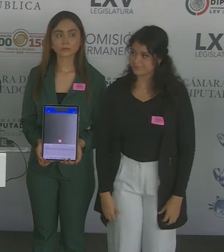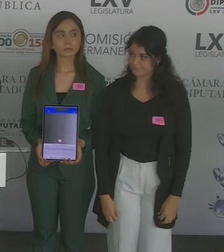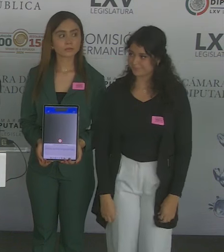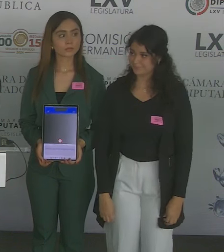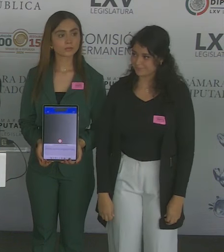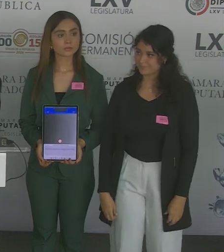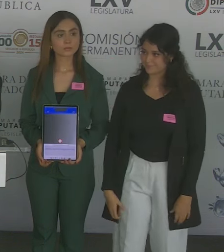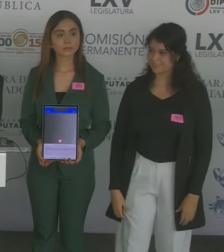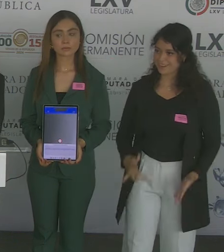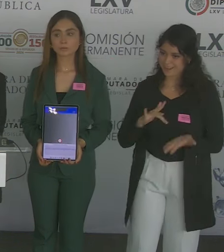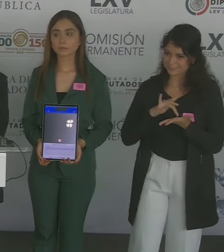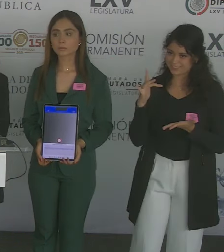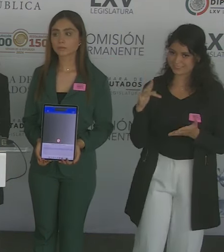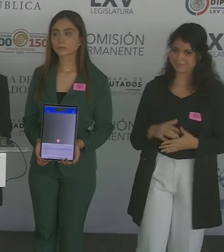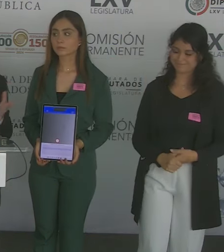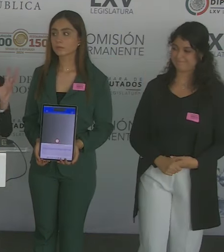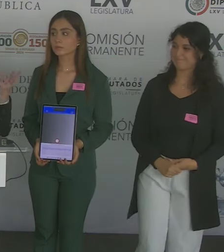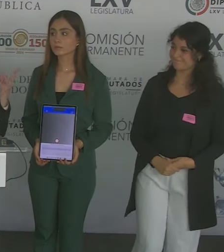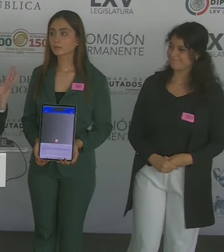sordos